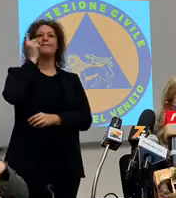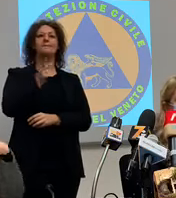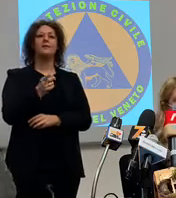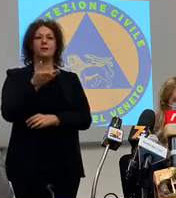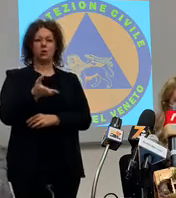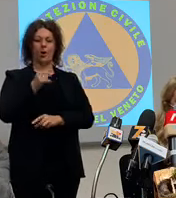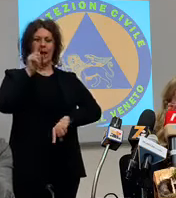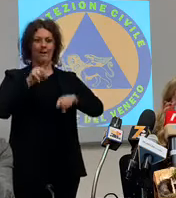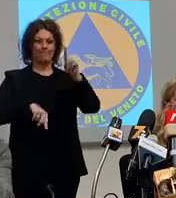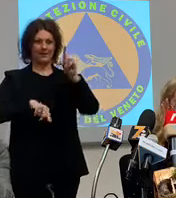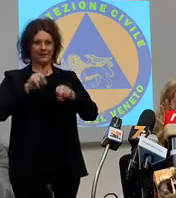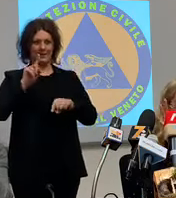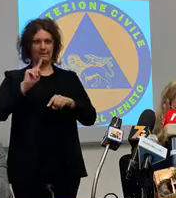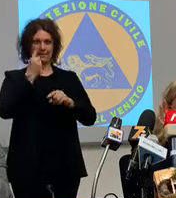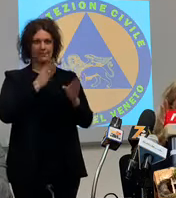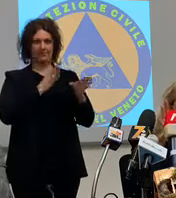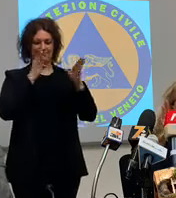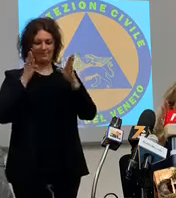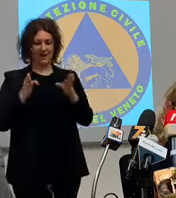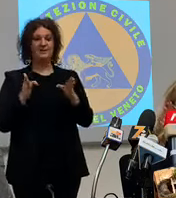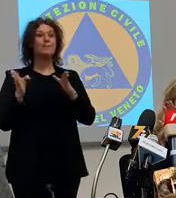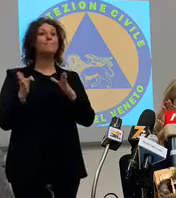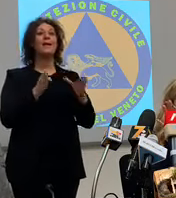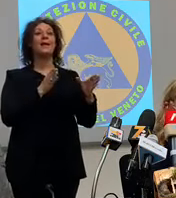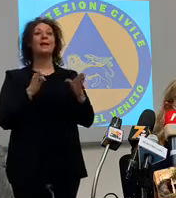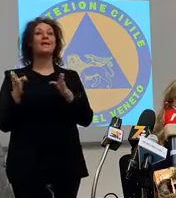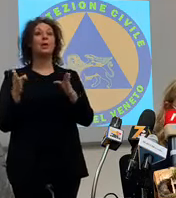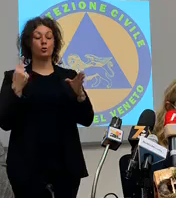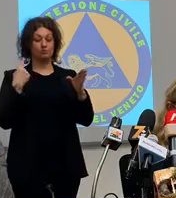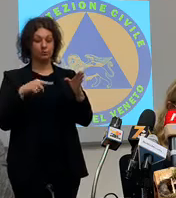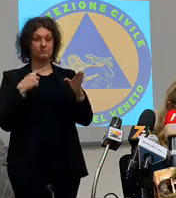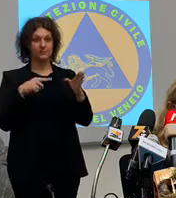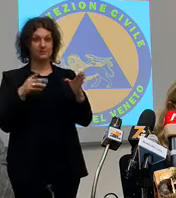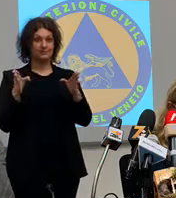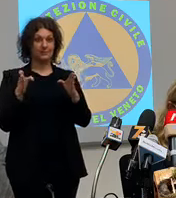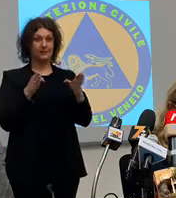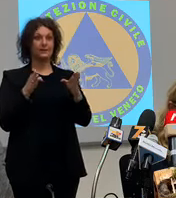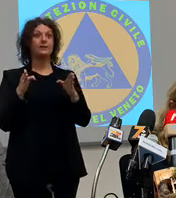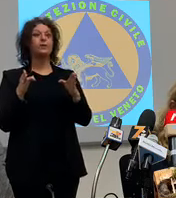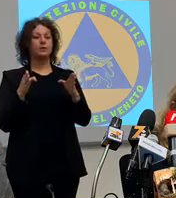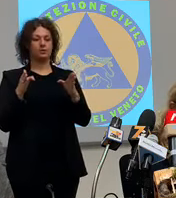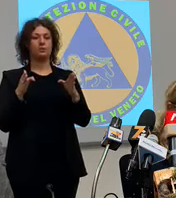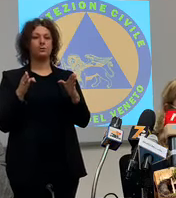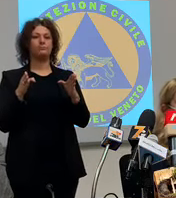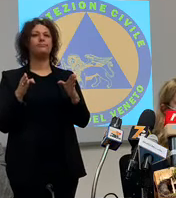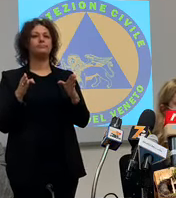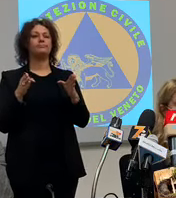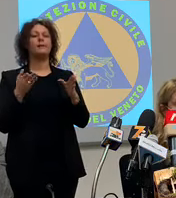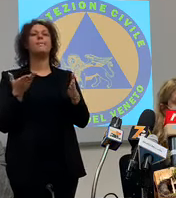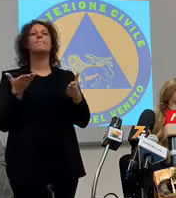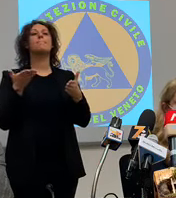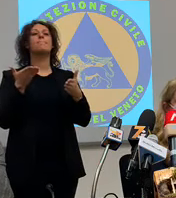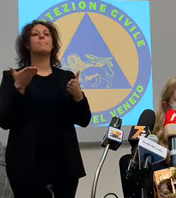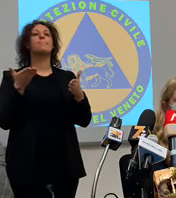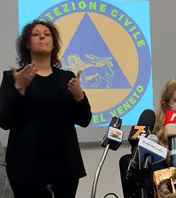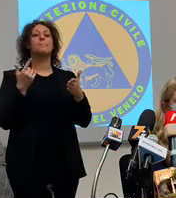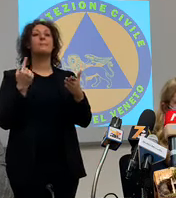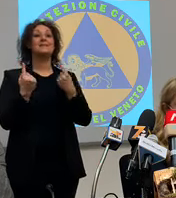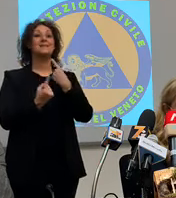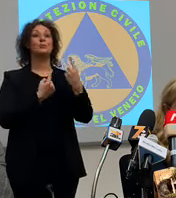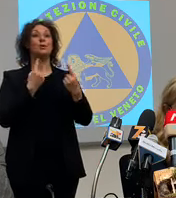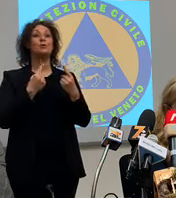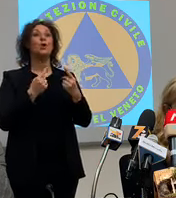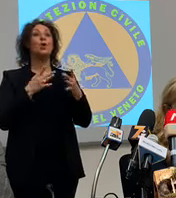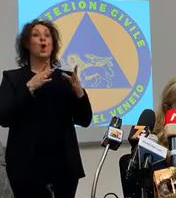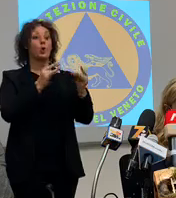Aprile è stato il periodo in cui si è verificata Effettivamente si sono verificati il maggior numero dei casi e